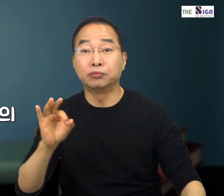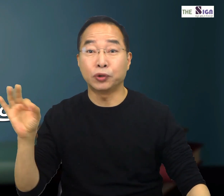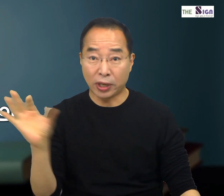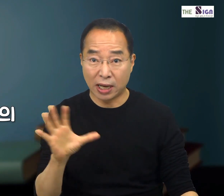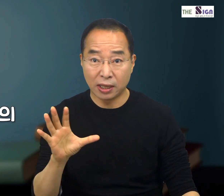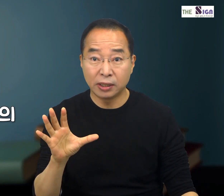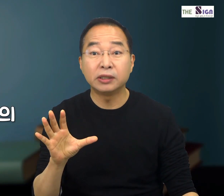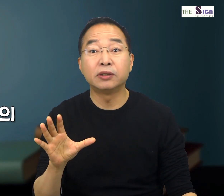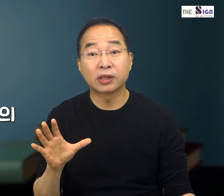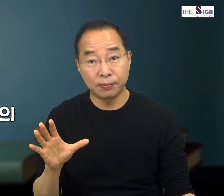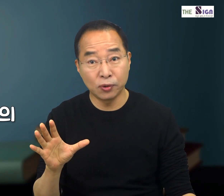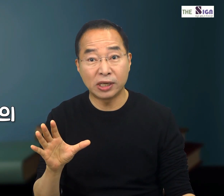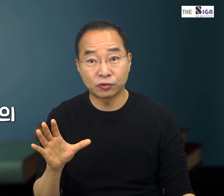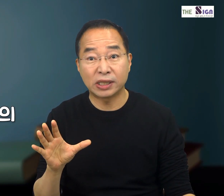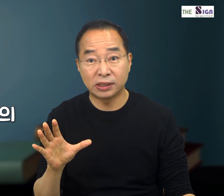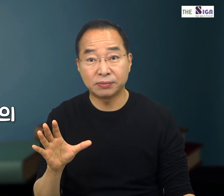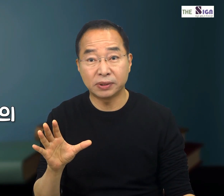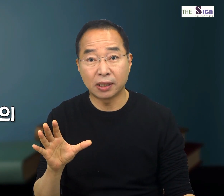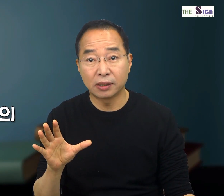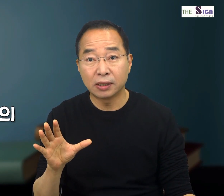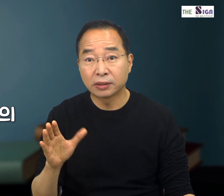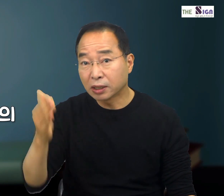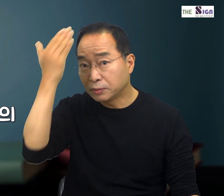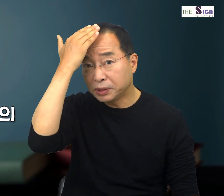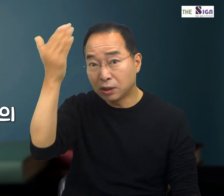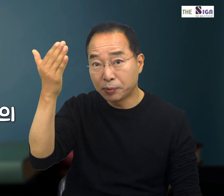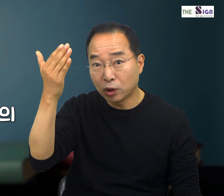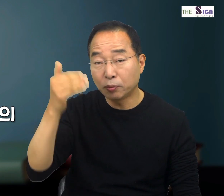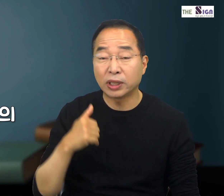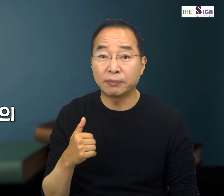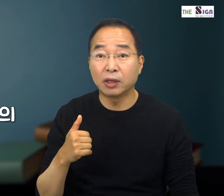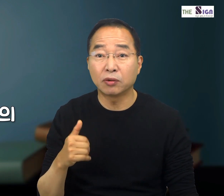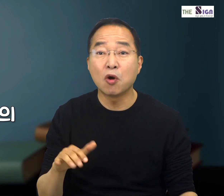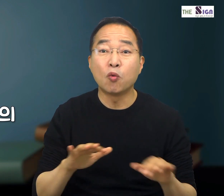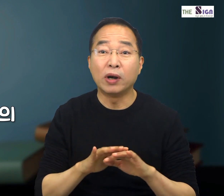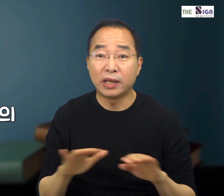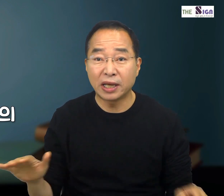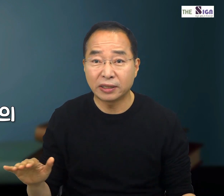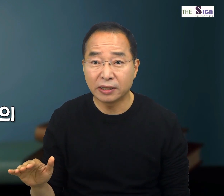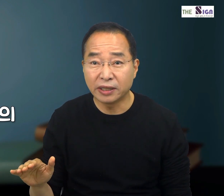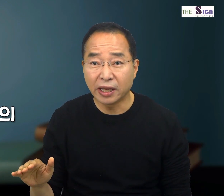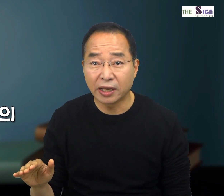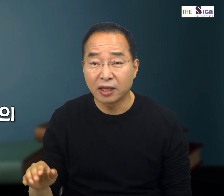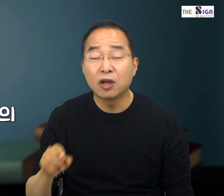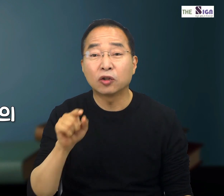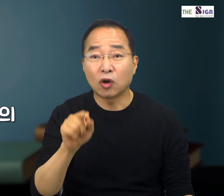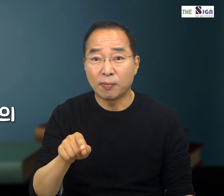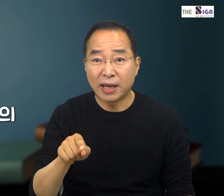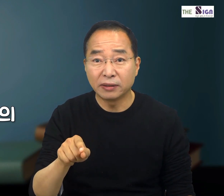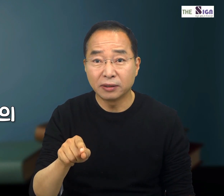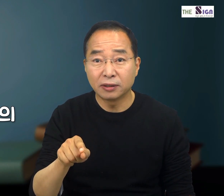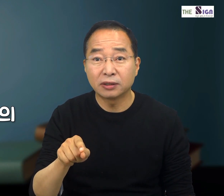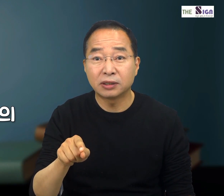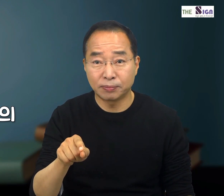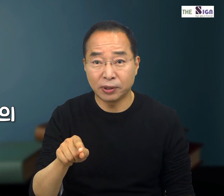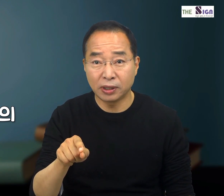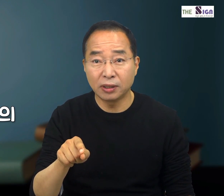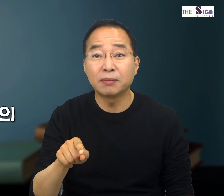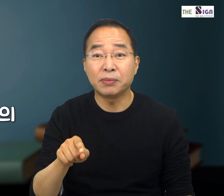무료야, 이렇게 표현할 수가 있습니다. 그럼 이런 표현은 뭐냐면, 원래는 안 되는데 너만 특별히